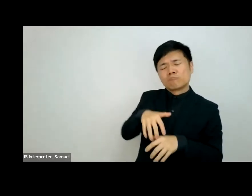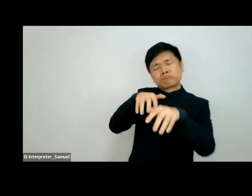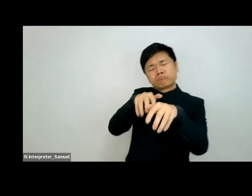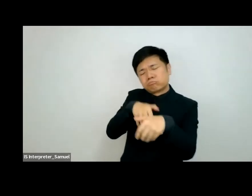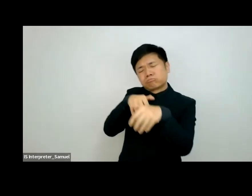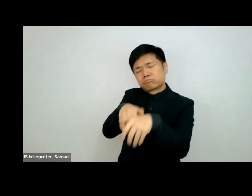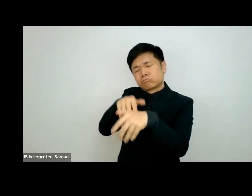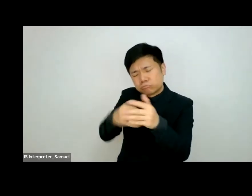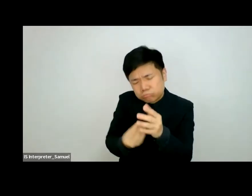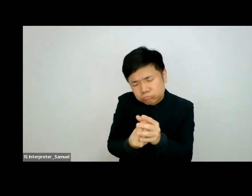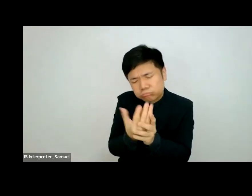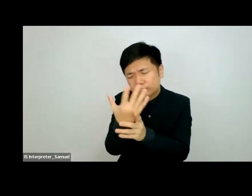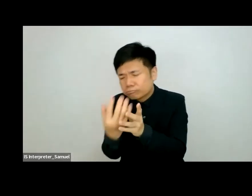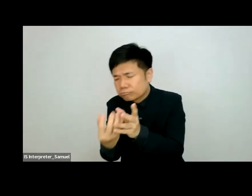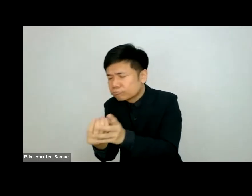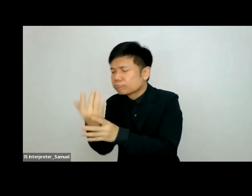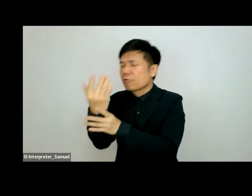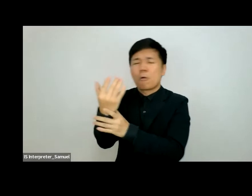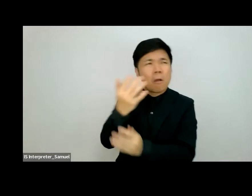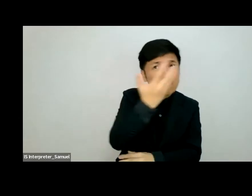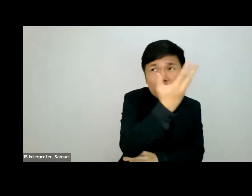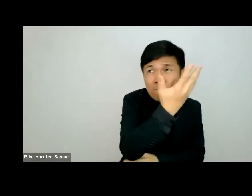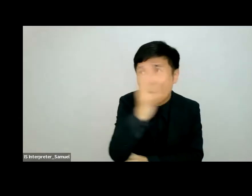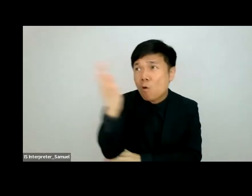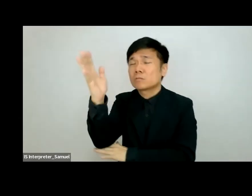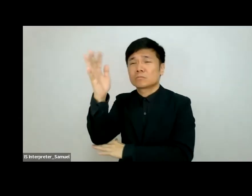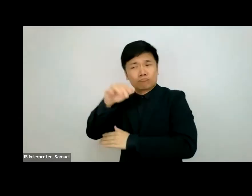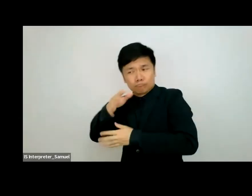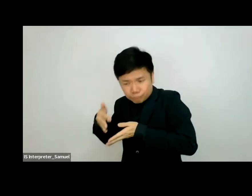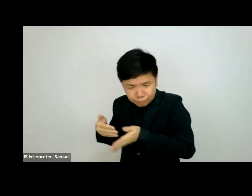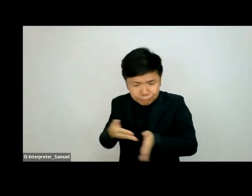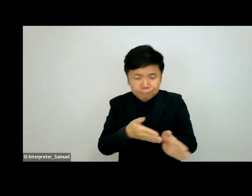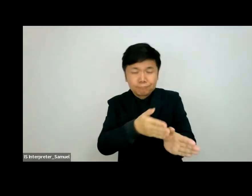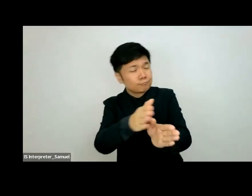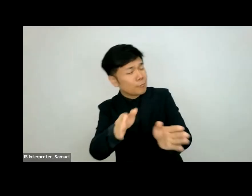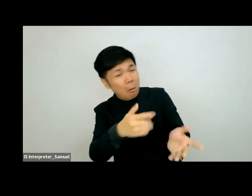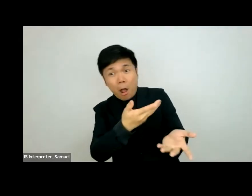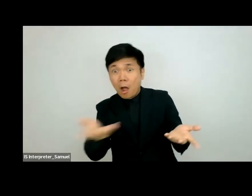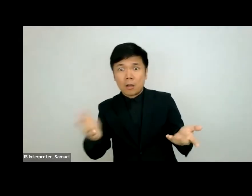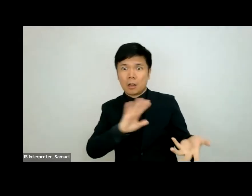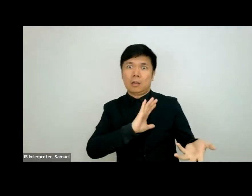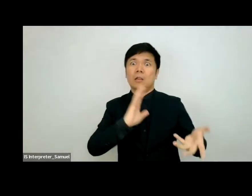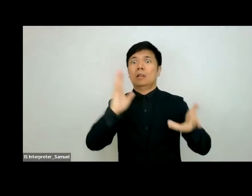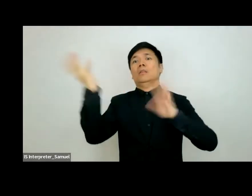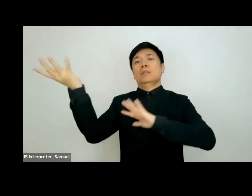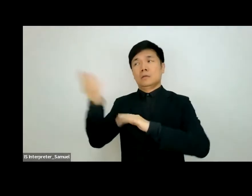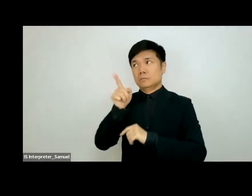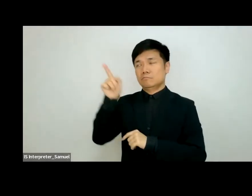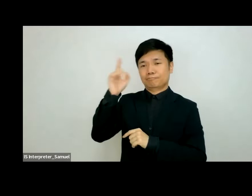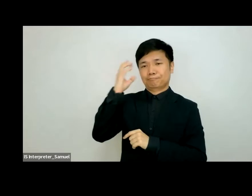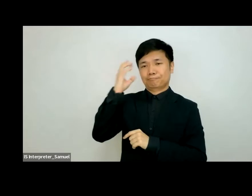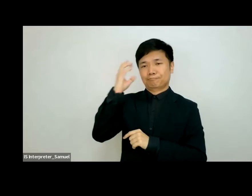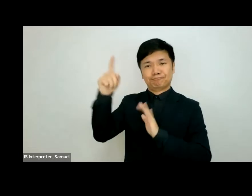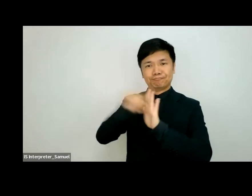la production de la forêt, des montagnes et des rivières ont été affectées par des politiques,